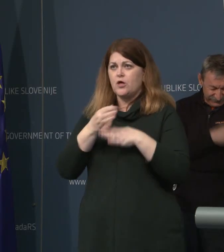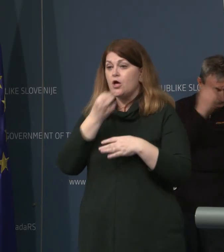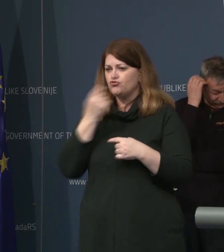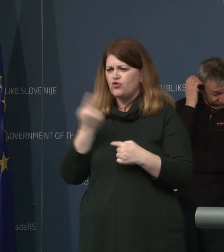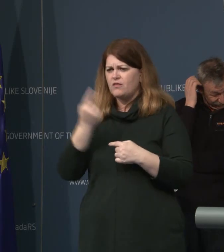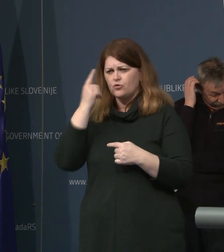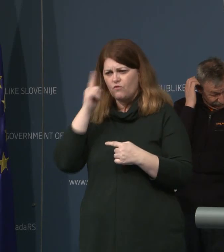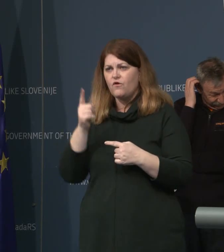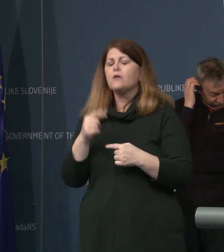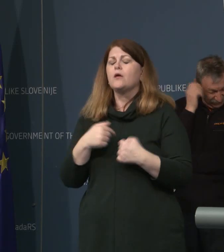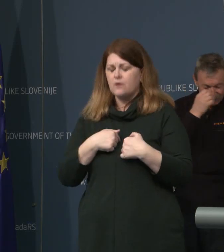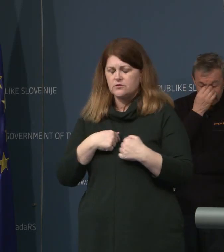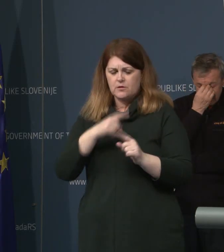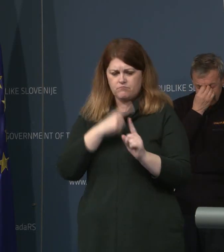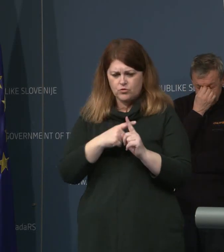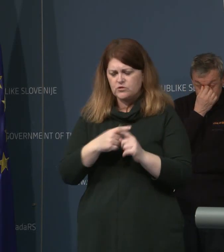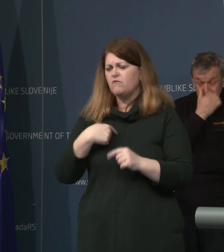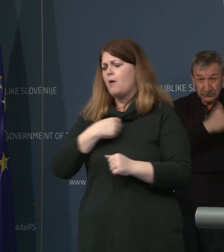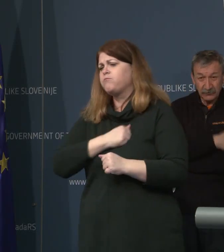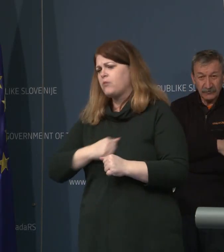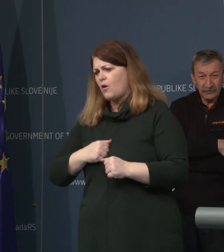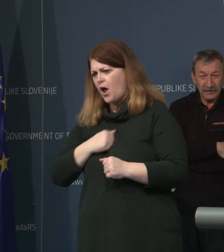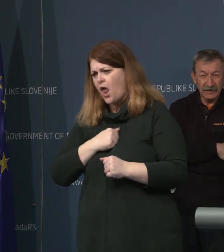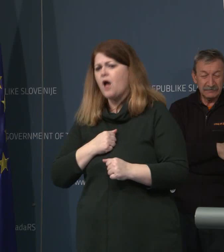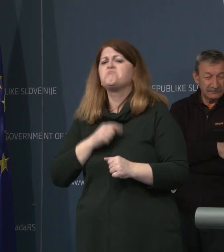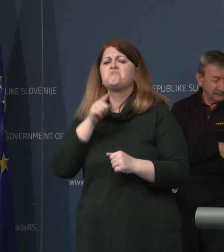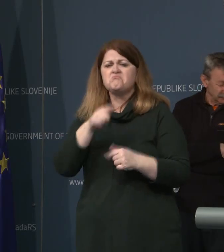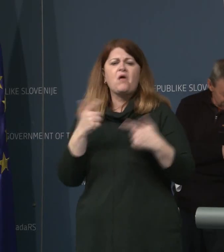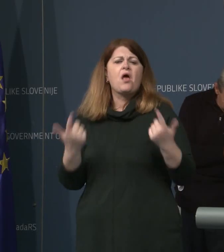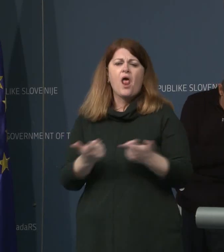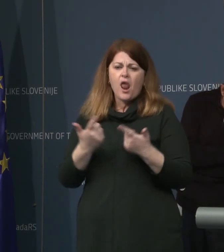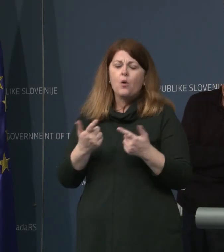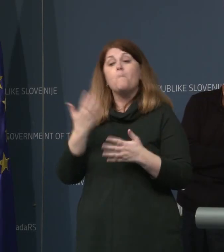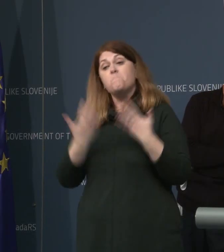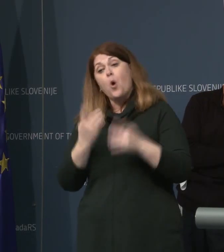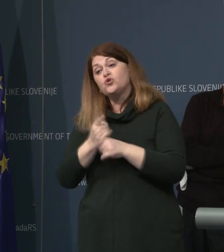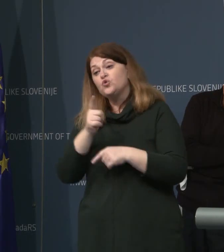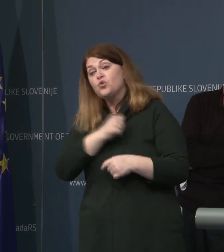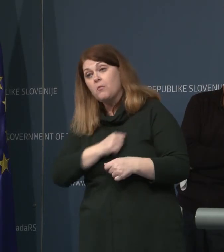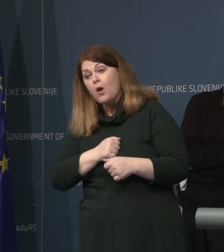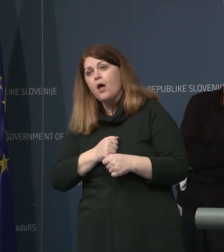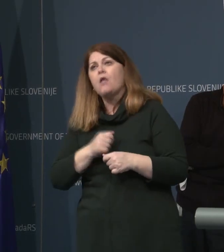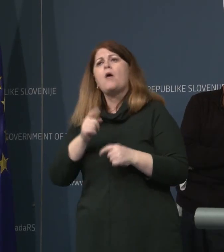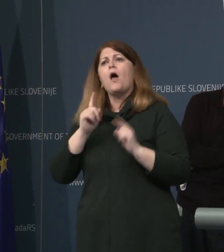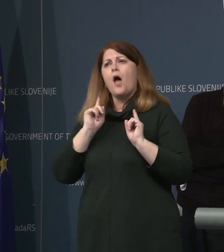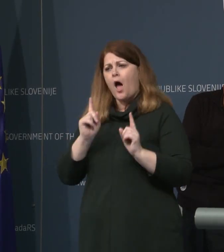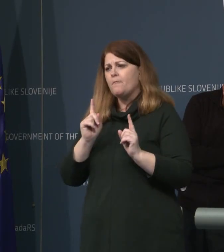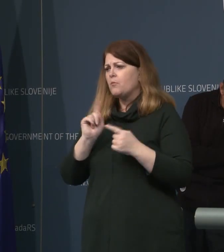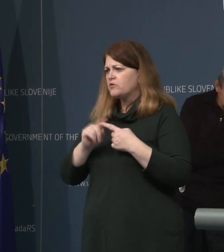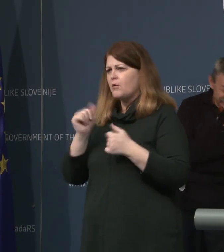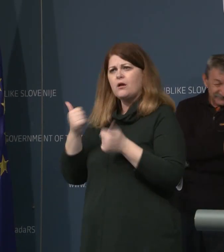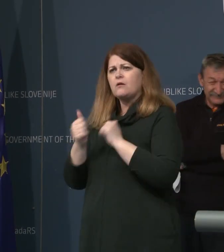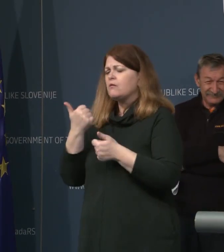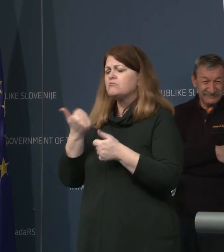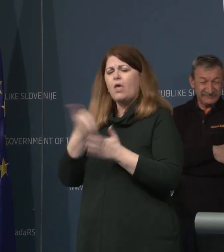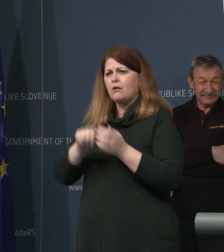ve, da je pozitiven, da je bolan ali pa da mu je bilo rečeno, da je verjetno tudi on bolan, da ukrepa tako kot sicer v nujnih primerih,